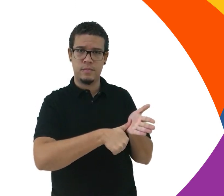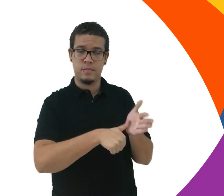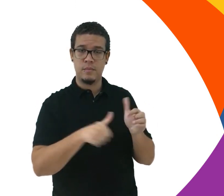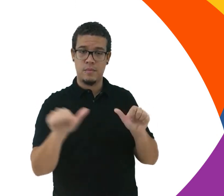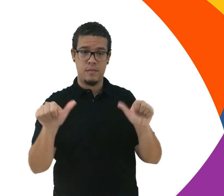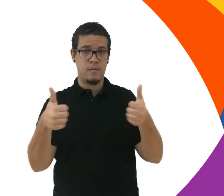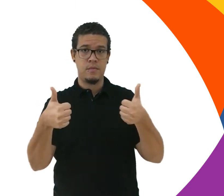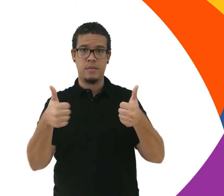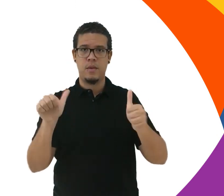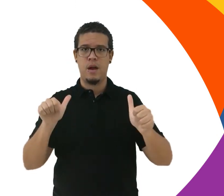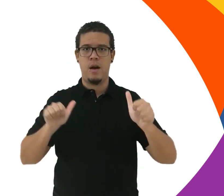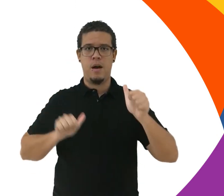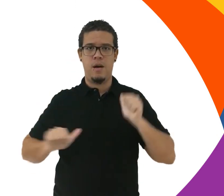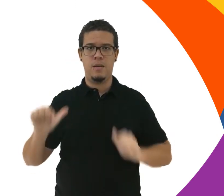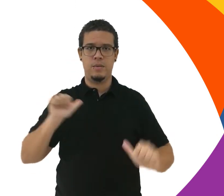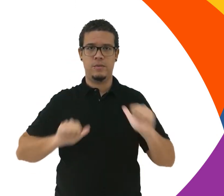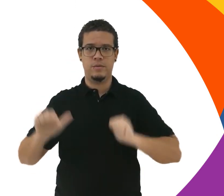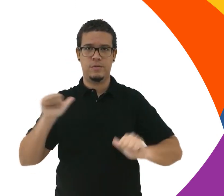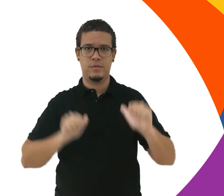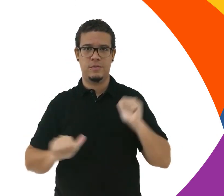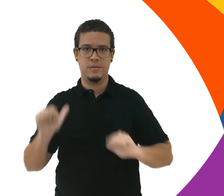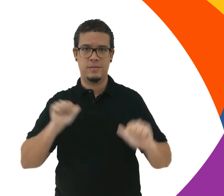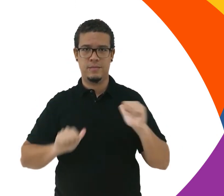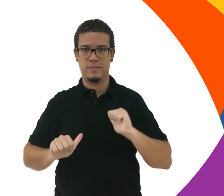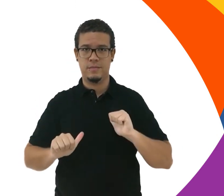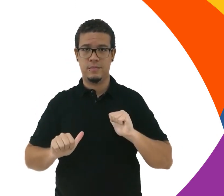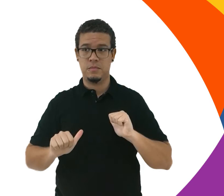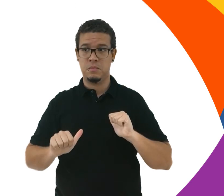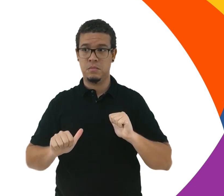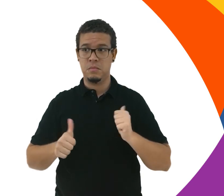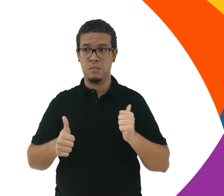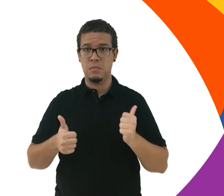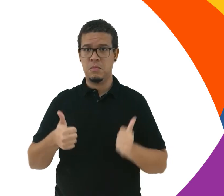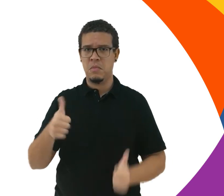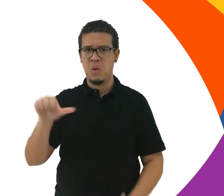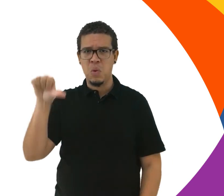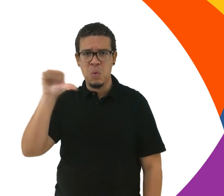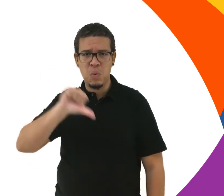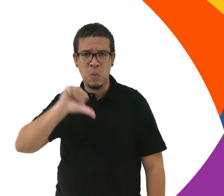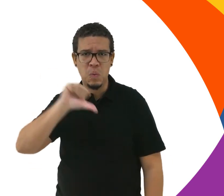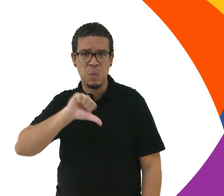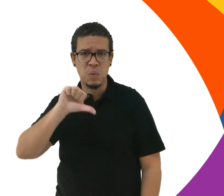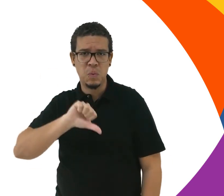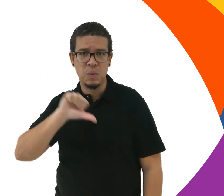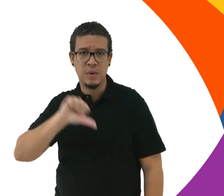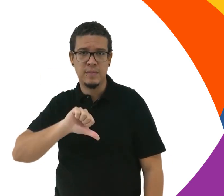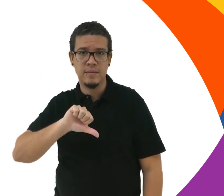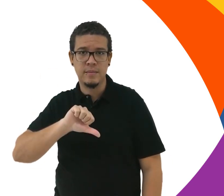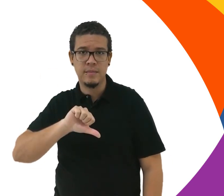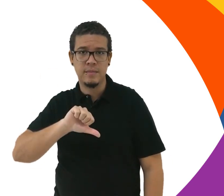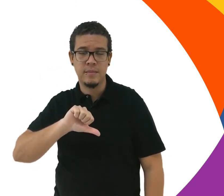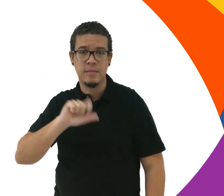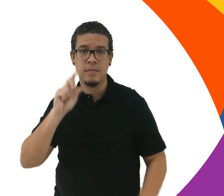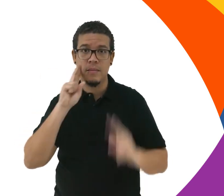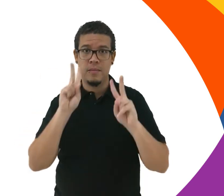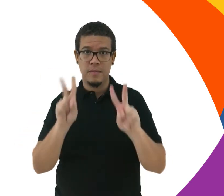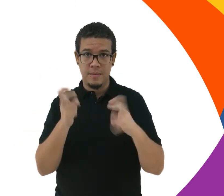aqui, sinal de documento. Este aqui, sinal de atores. Este aqui, sinal